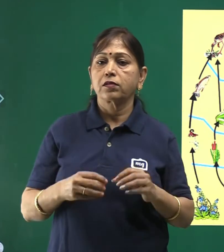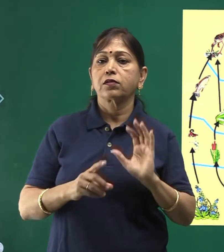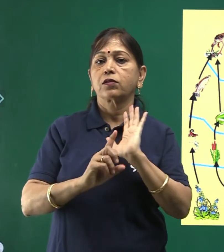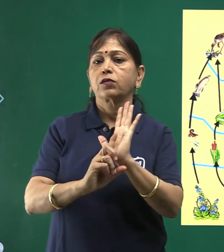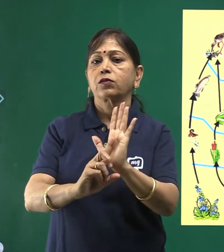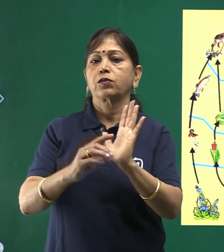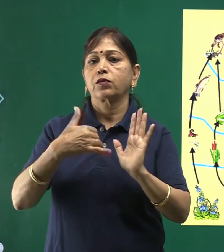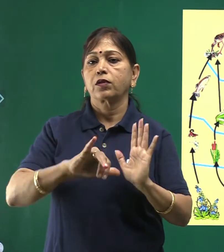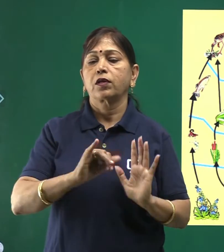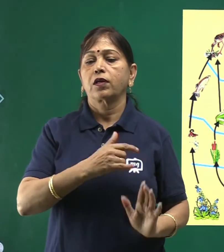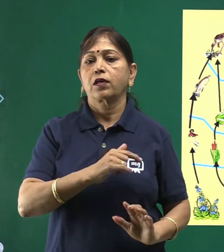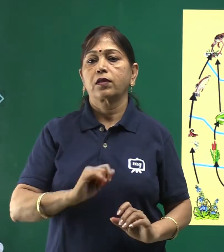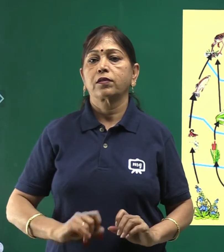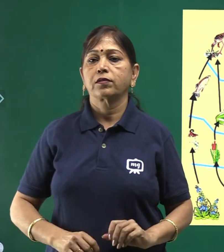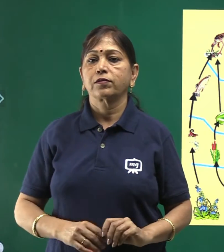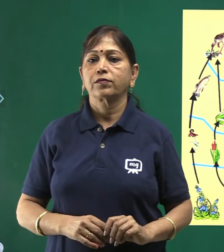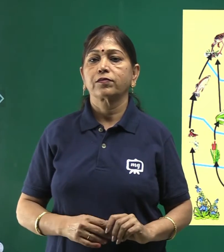दर्शाया गया है,